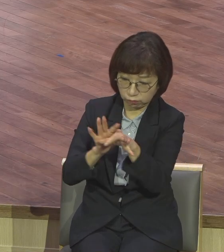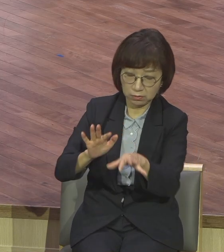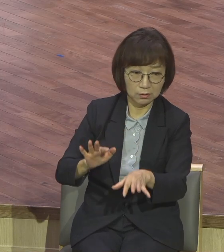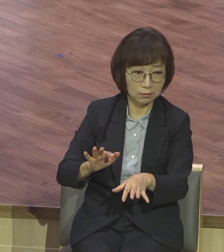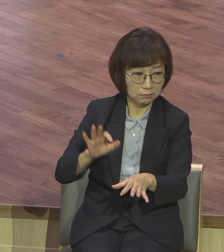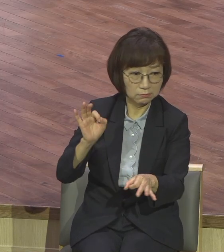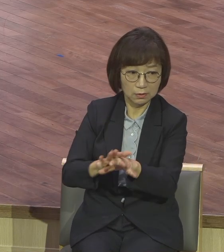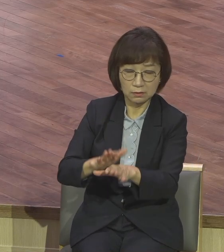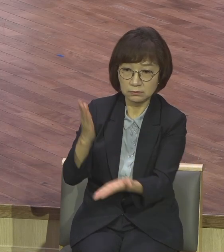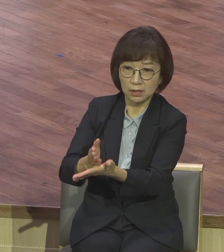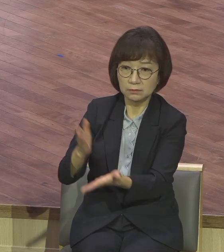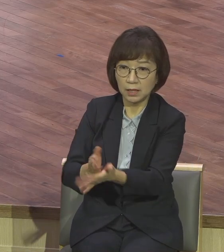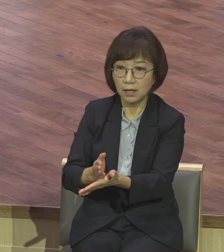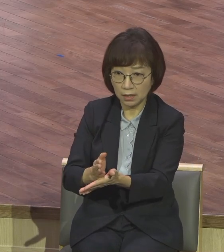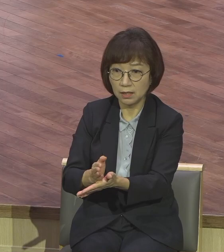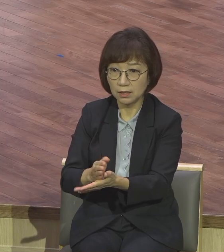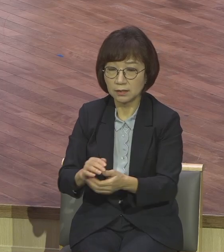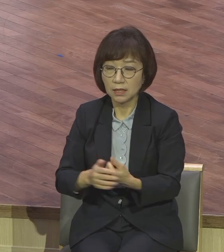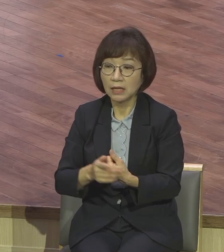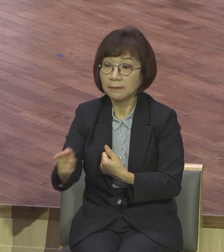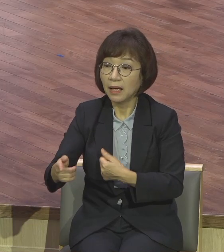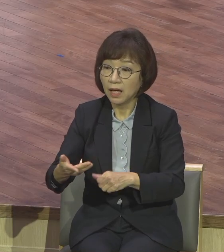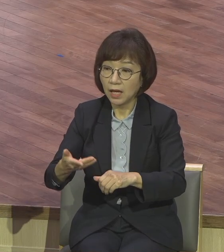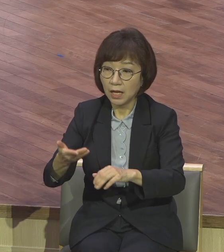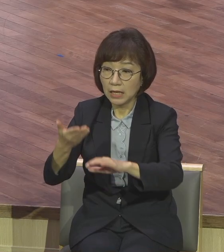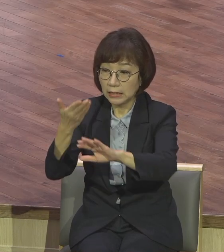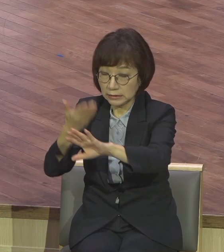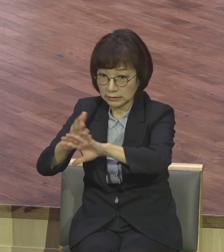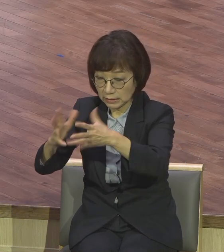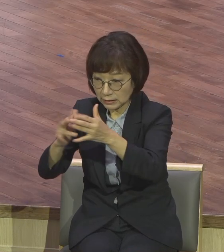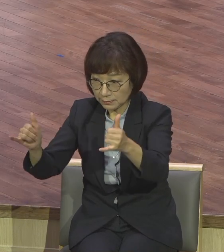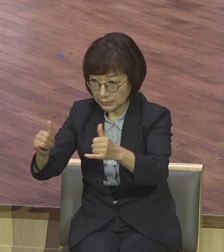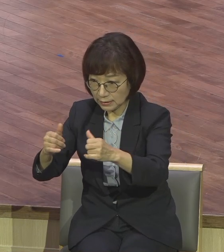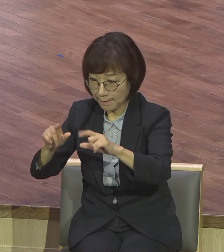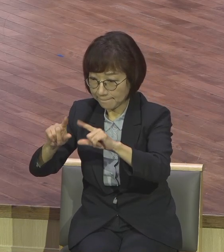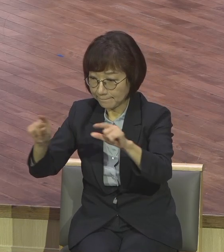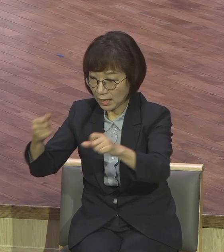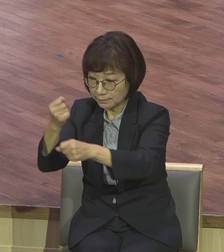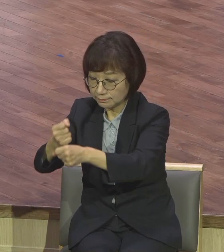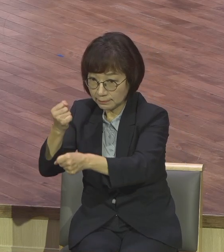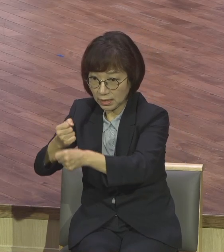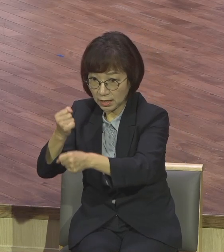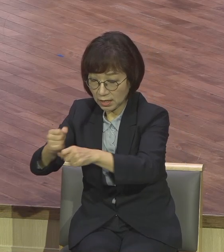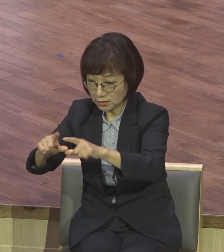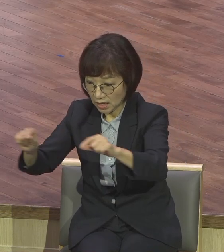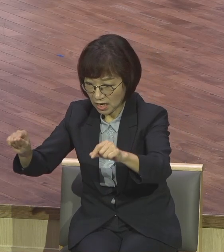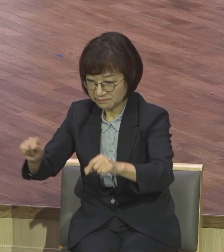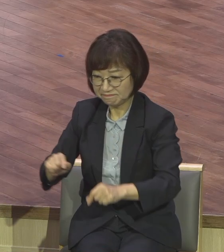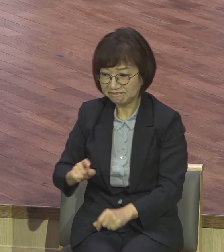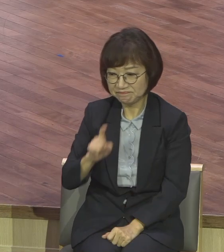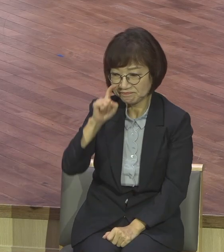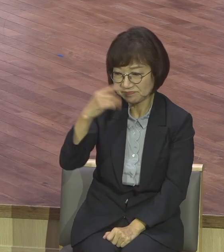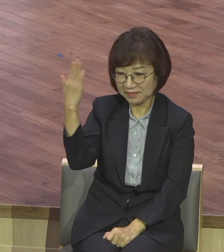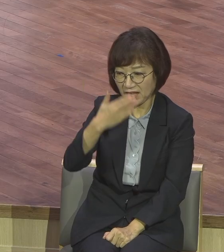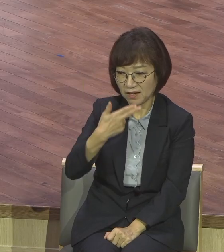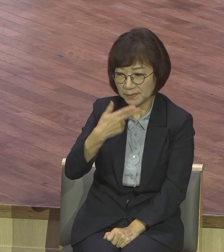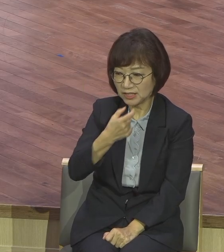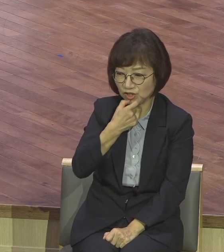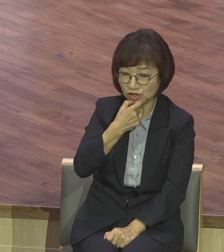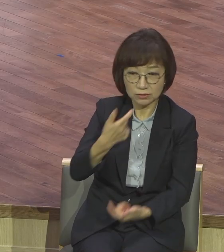이 이방인들이 만든 음식조차도 다 부정한 것이다. 절대 먹지 않고 함께하지